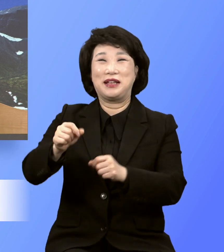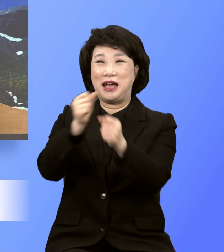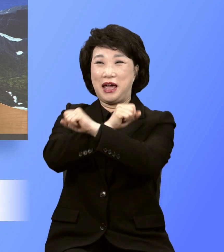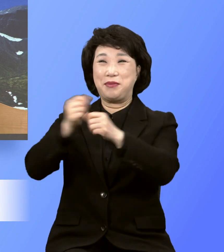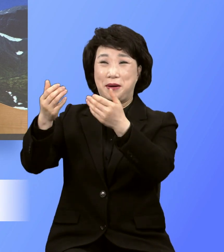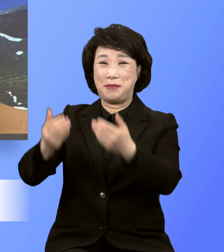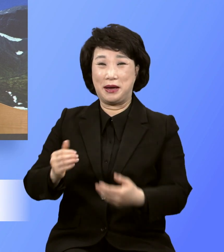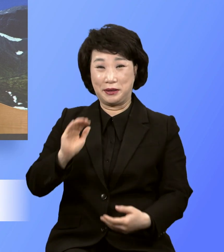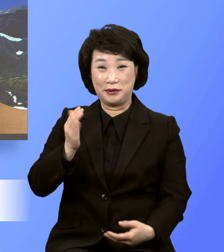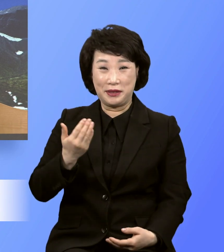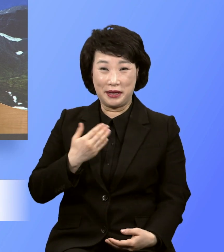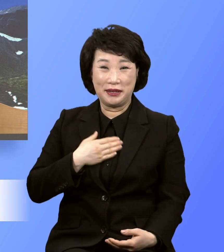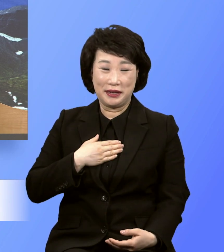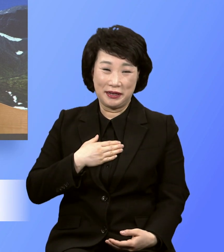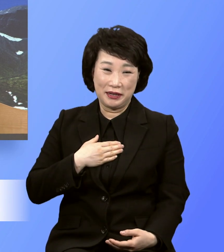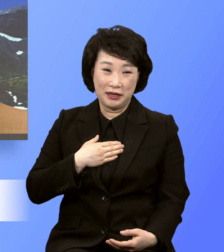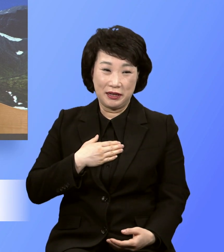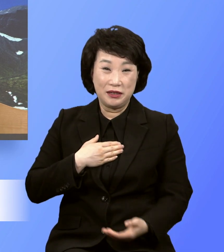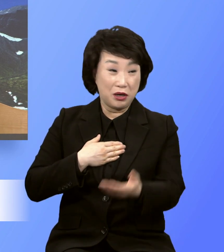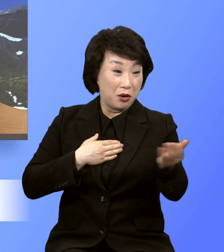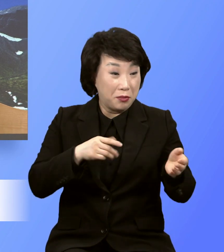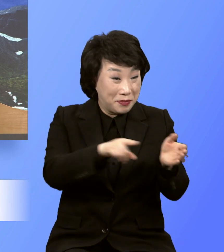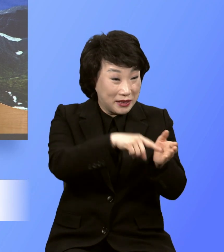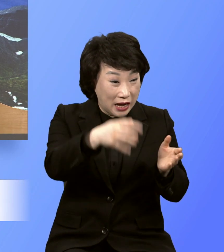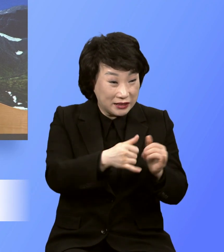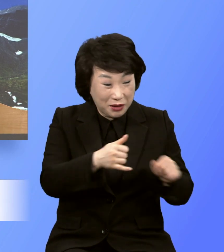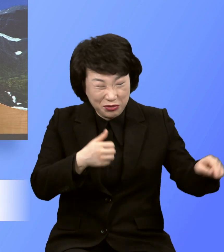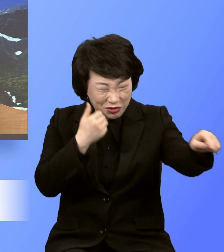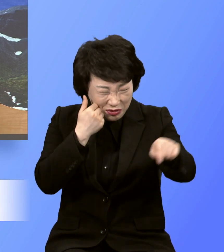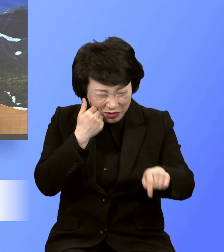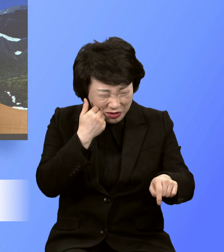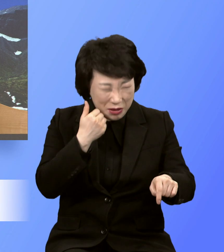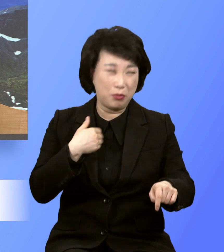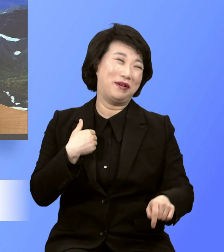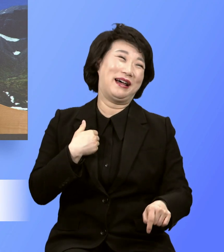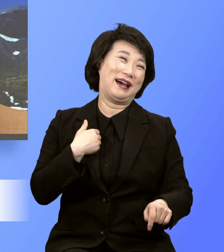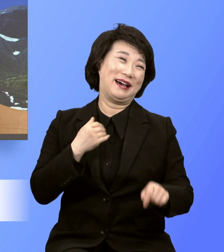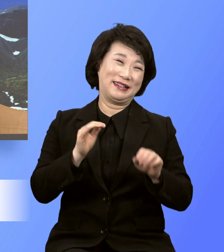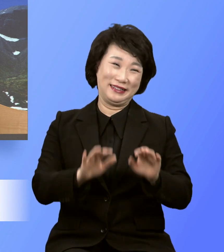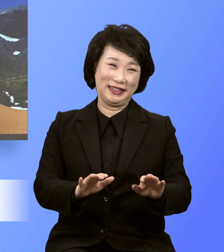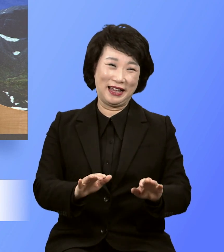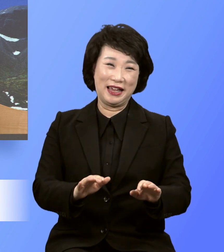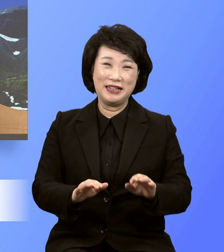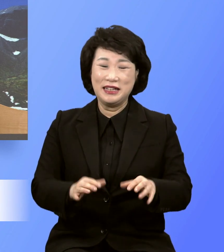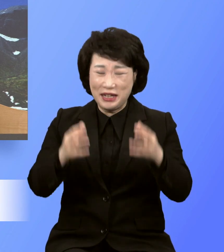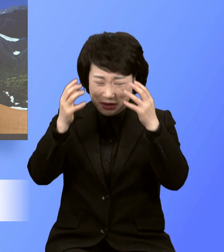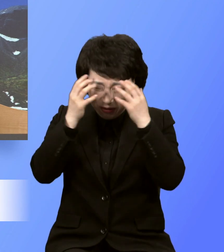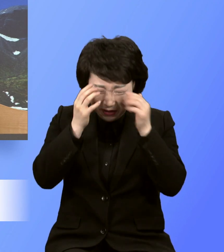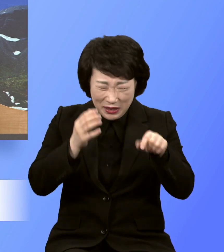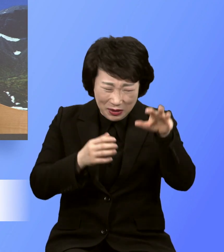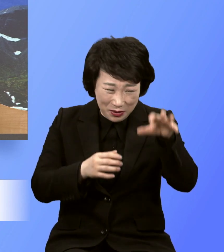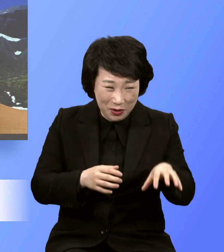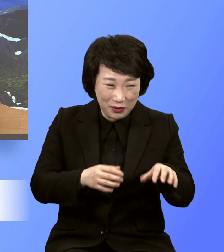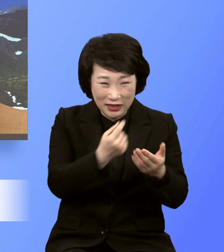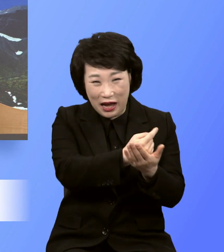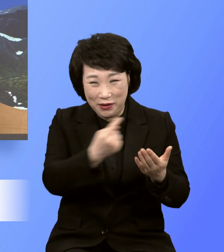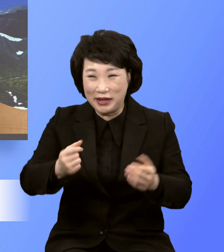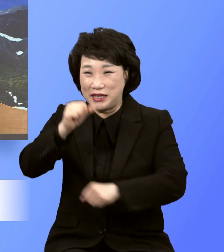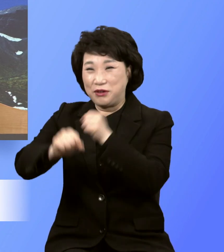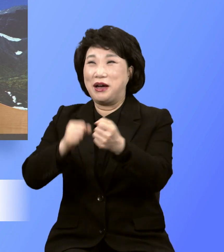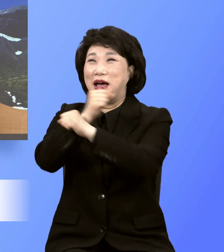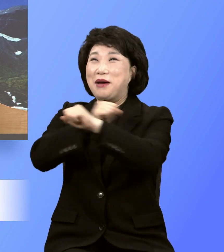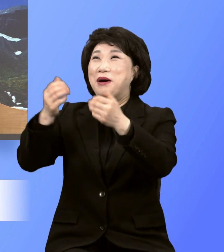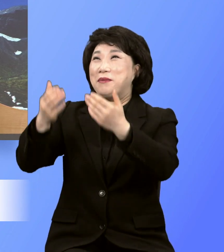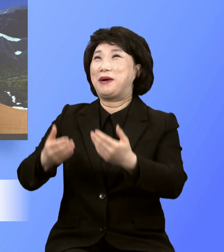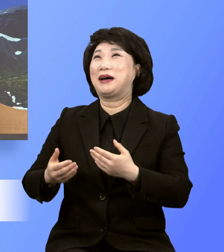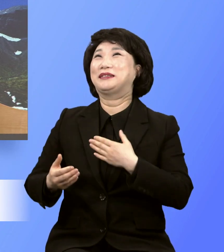되는 것이니 세상 사람은 아무도 모르나 그 고통에서 자유와